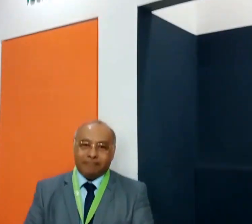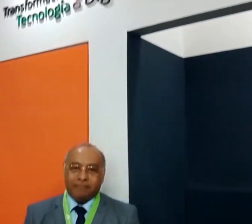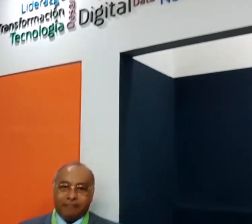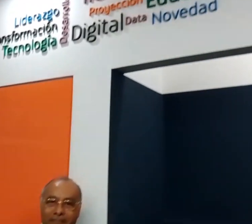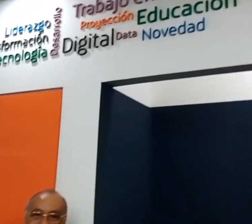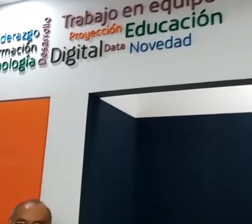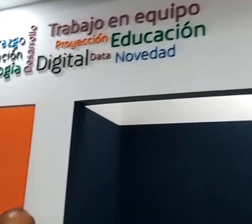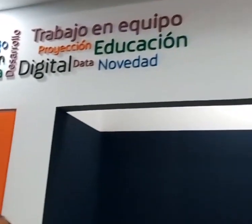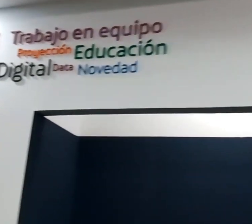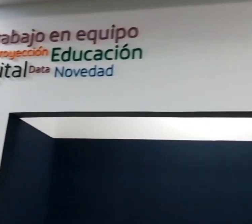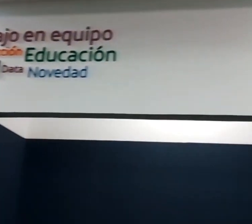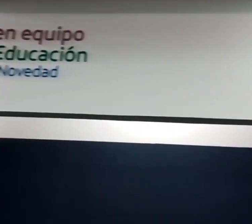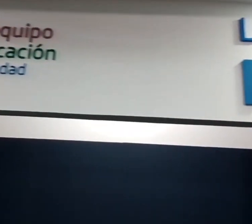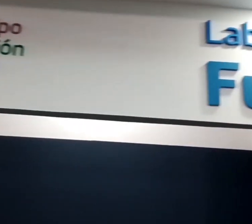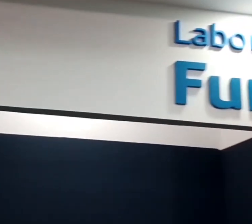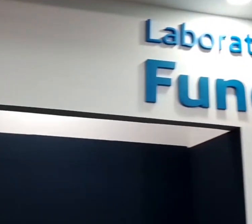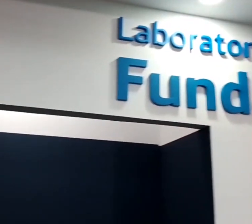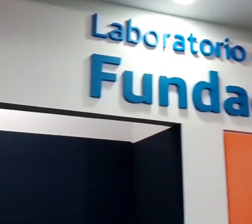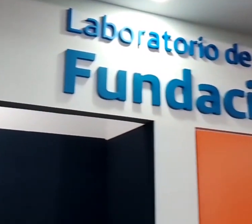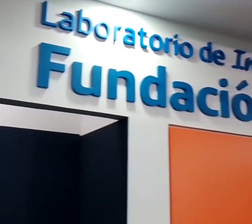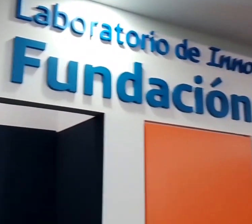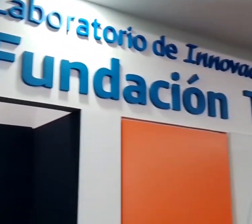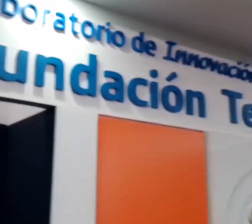Gracias hasta luego